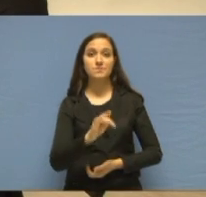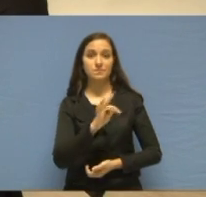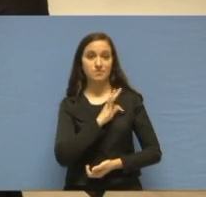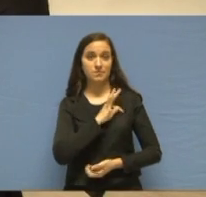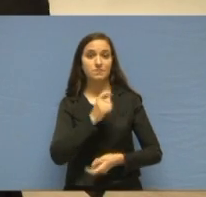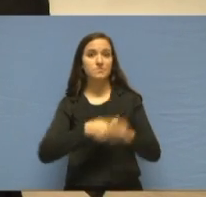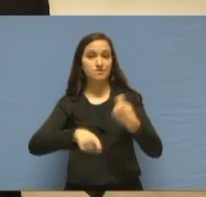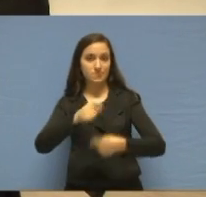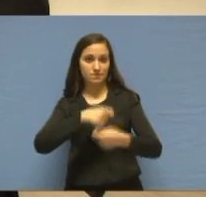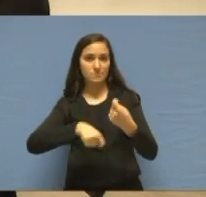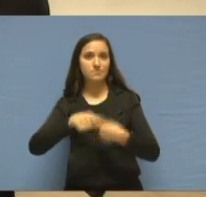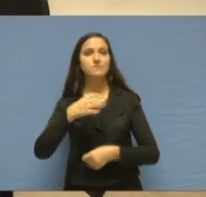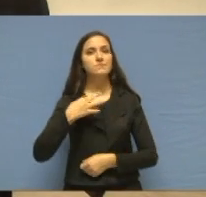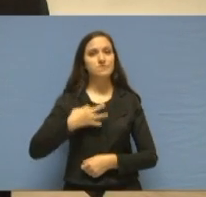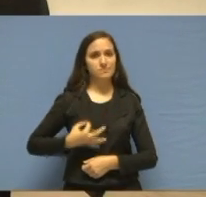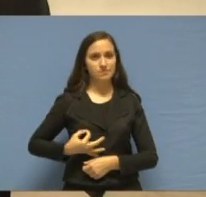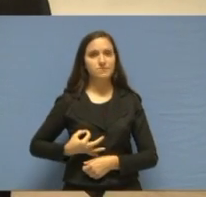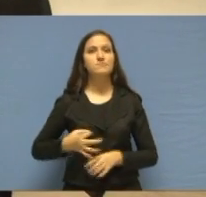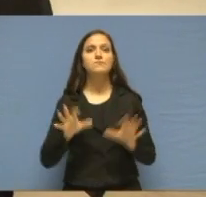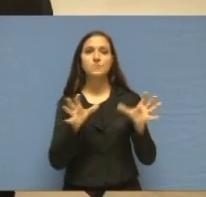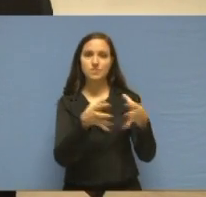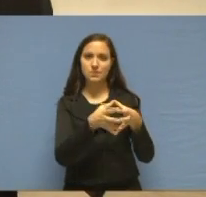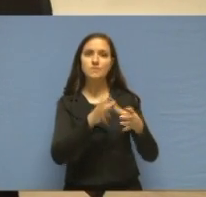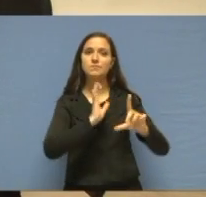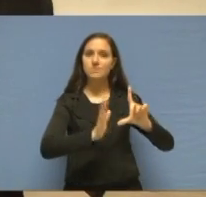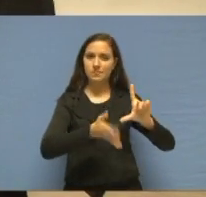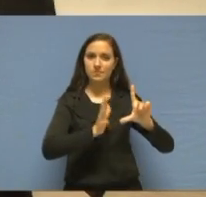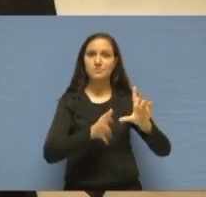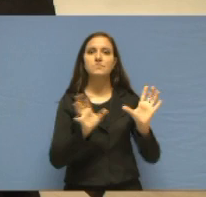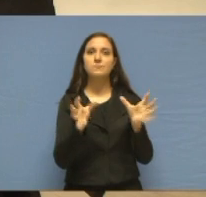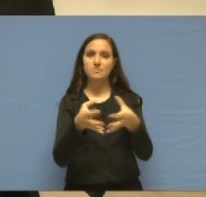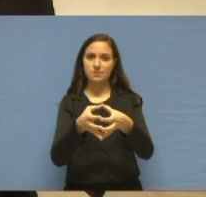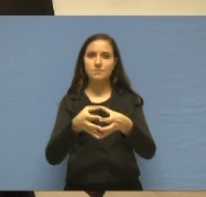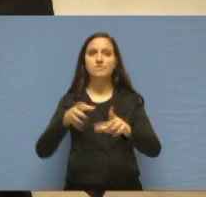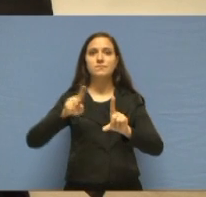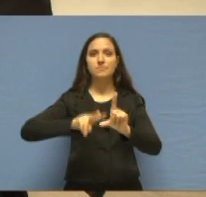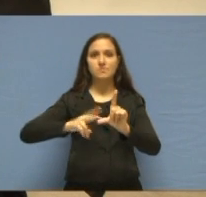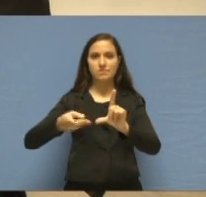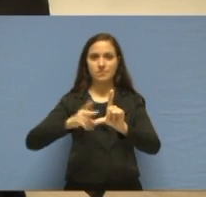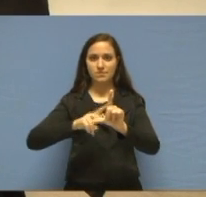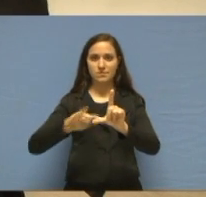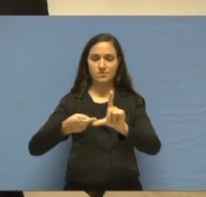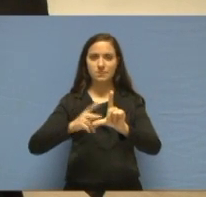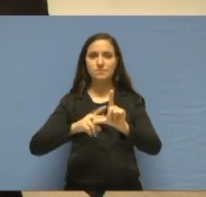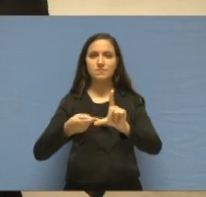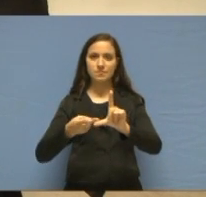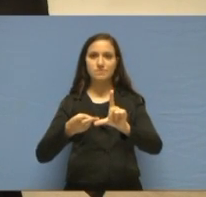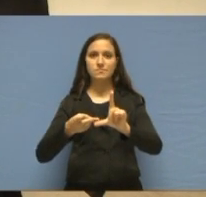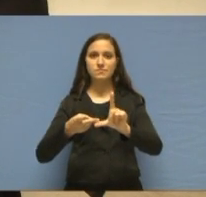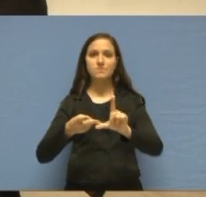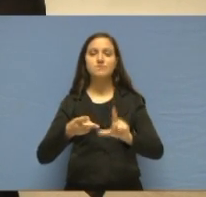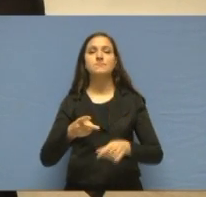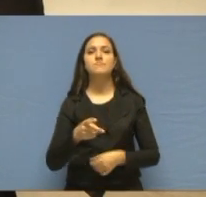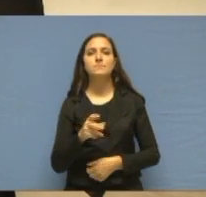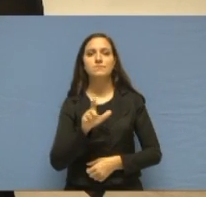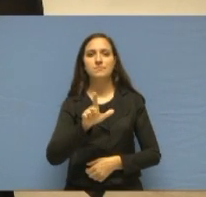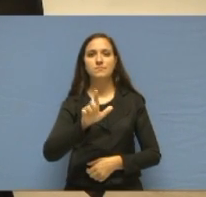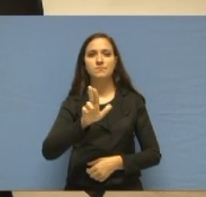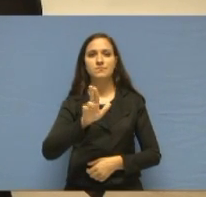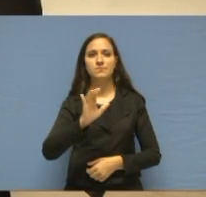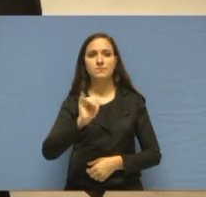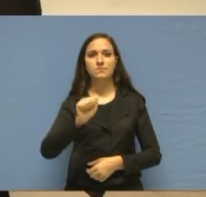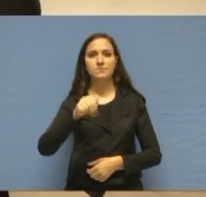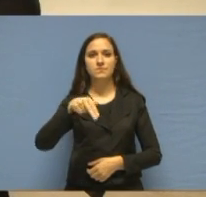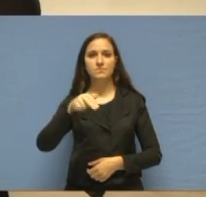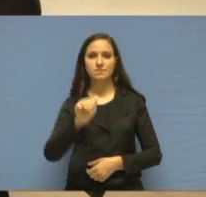Servidora técnico-administrativa homenageada da turma de Letras Libras e Letras Tradução e Interpretação em Libras Português,